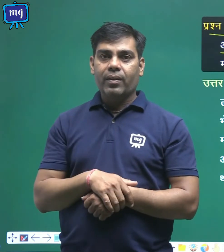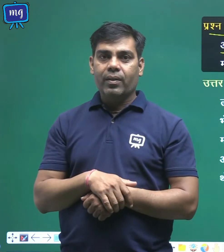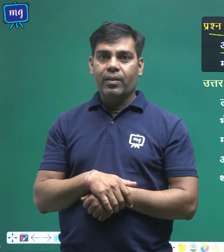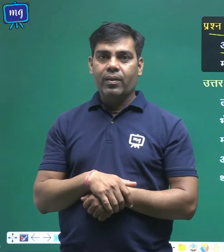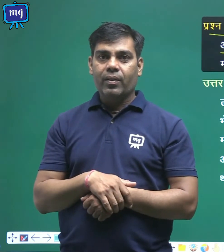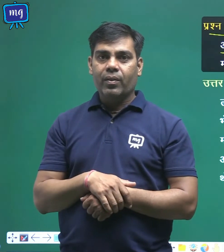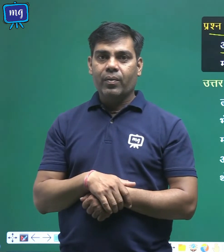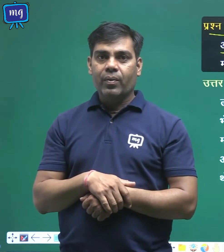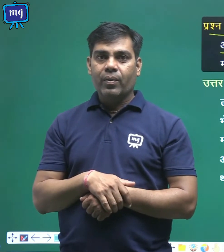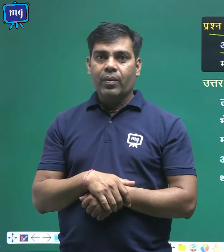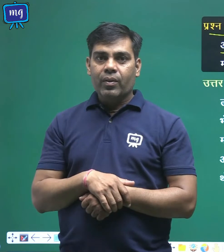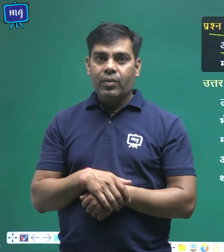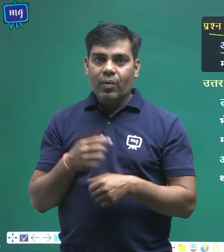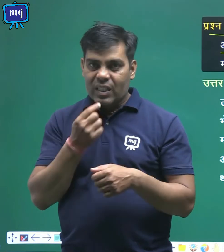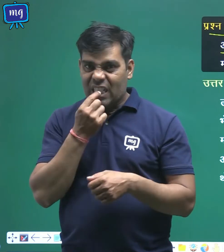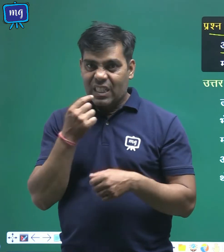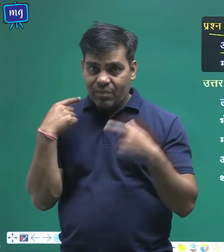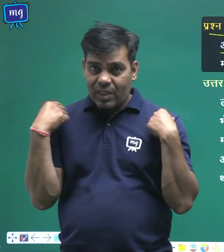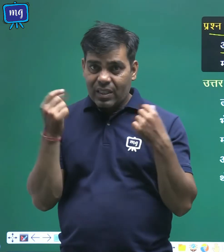गडरी और ग्वाले की